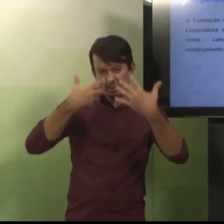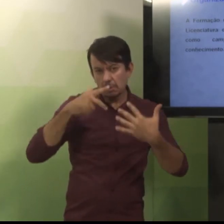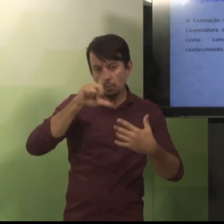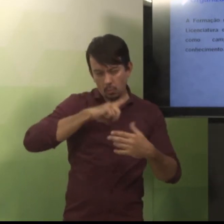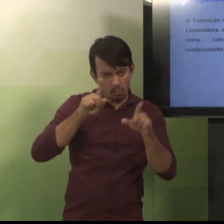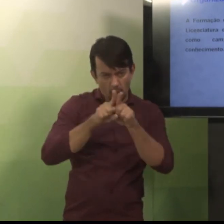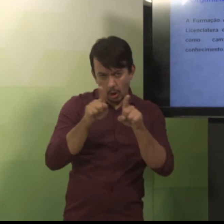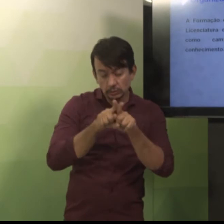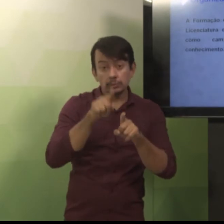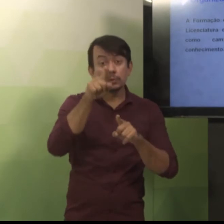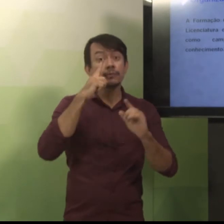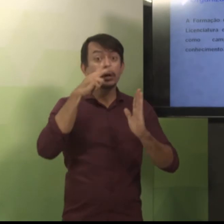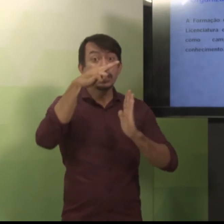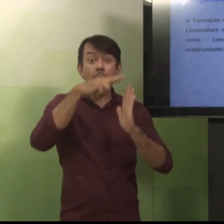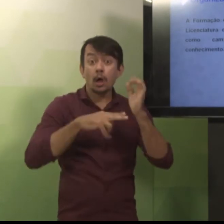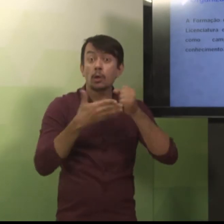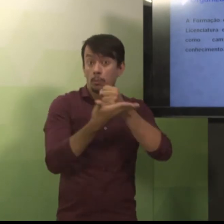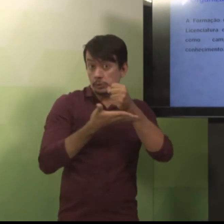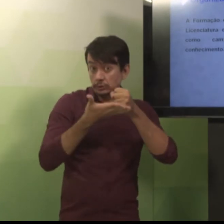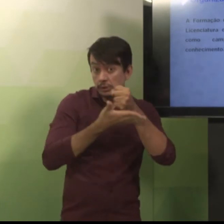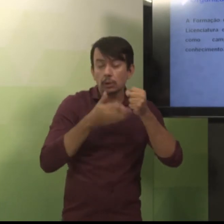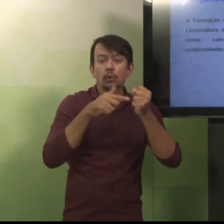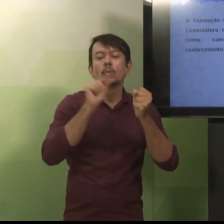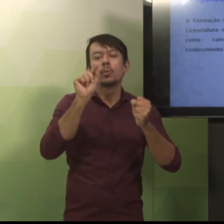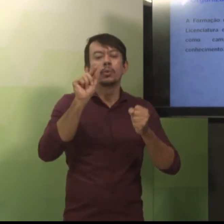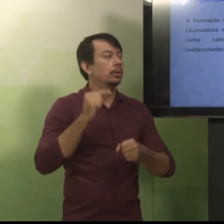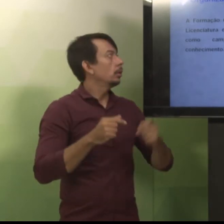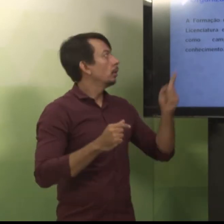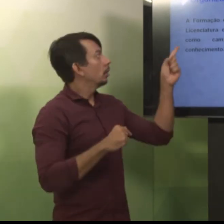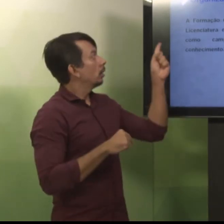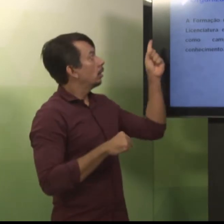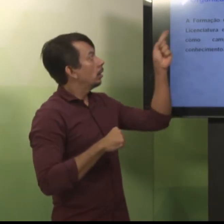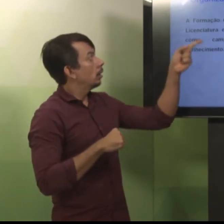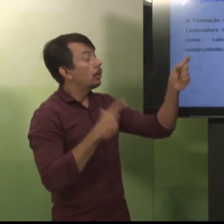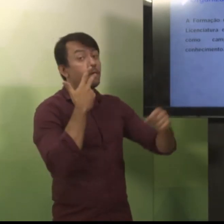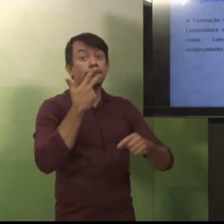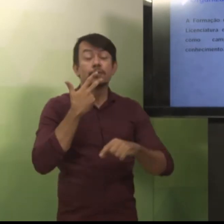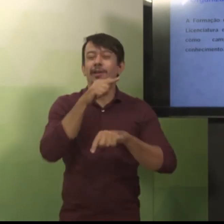que é a unidade 1, que é a base da nossa disciplina.